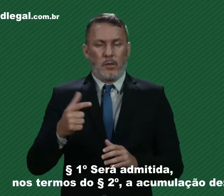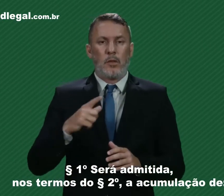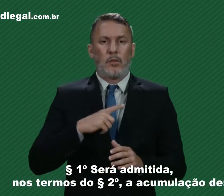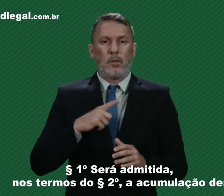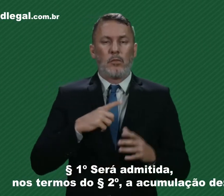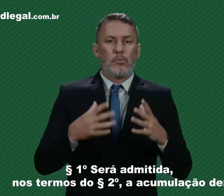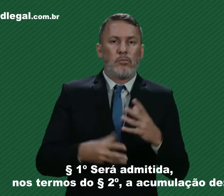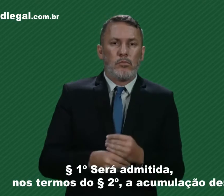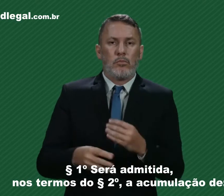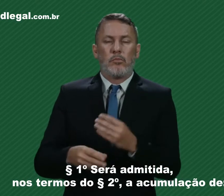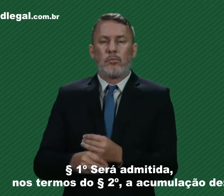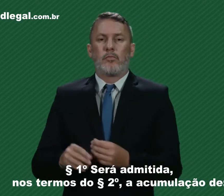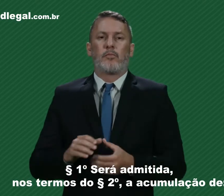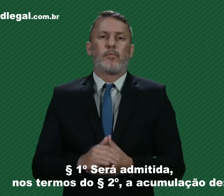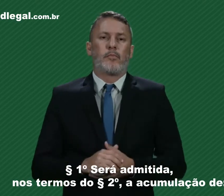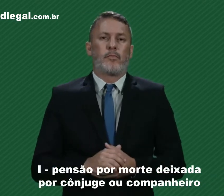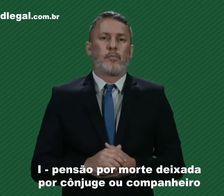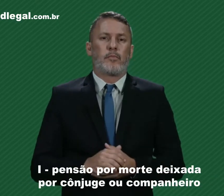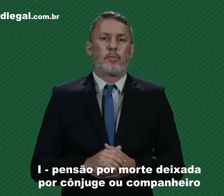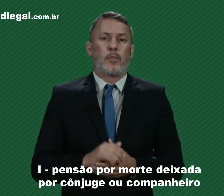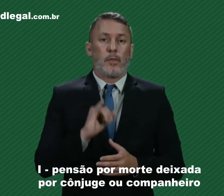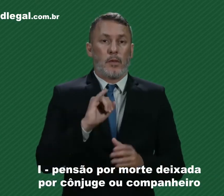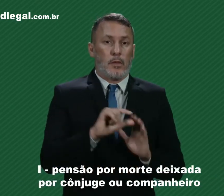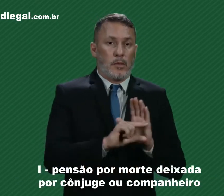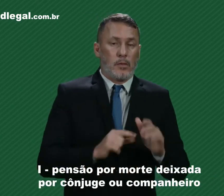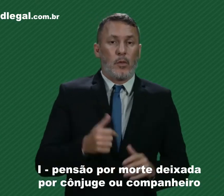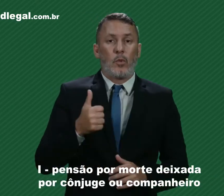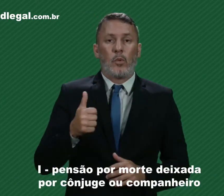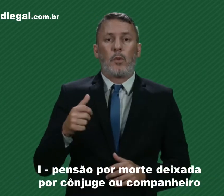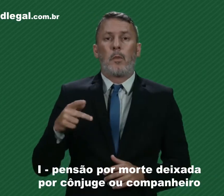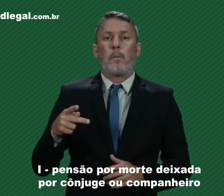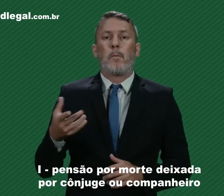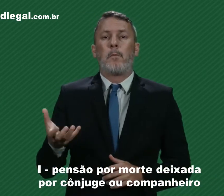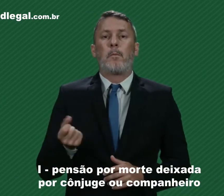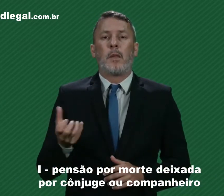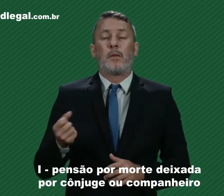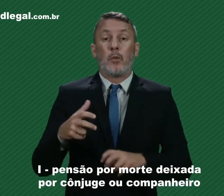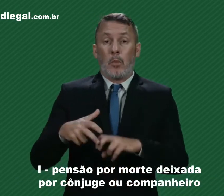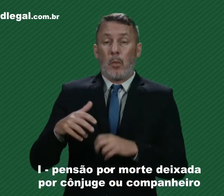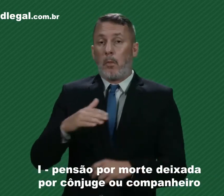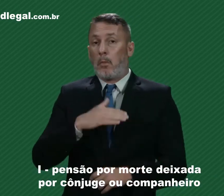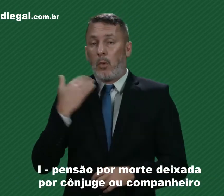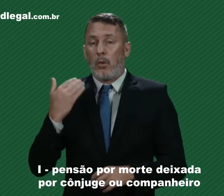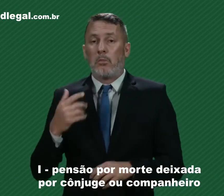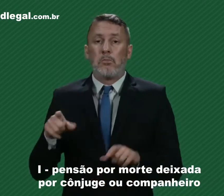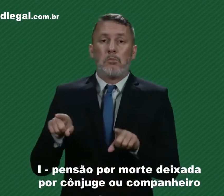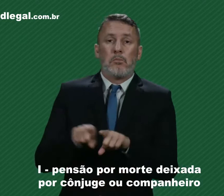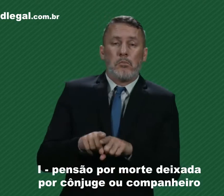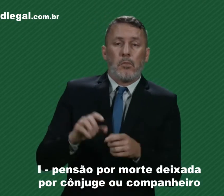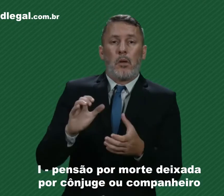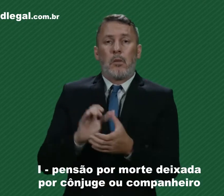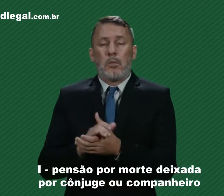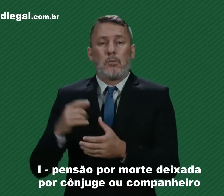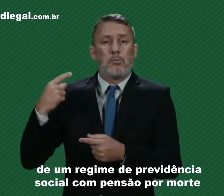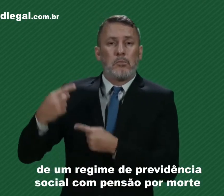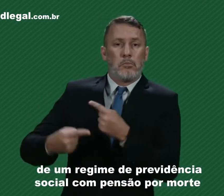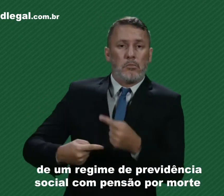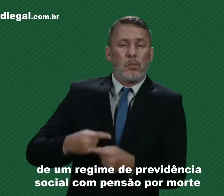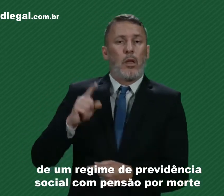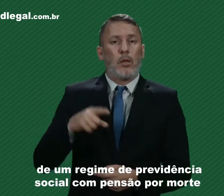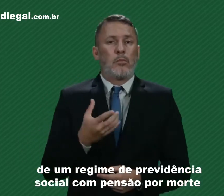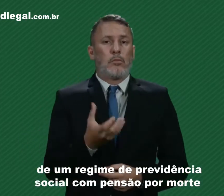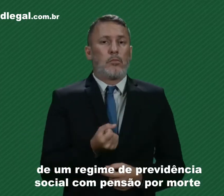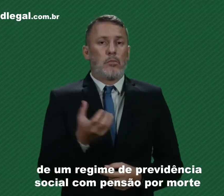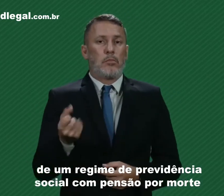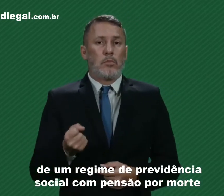a acumulação de: Inciso 1. Pensão por morte deixada por cônjuge ou companheiro de um